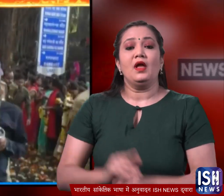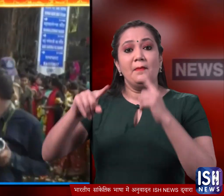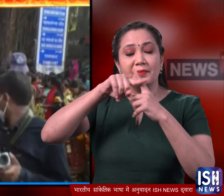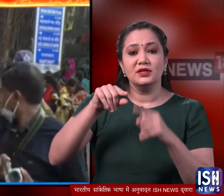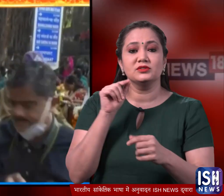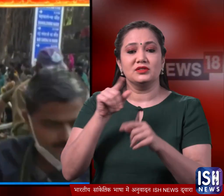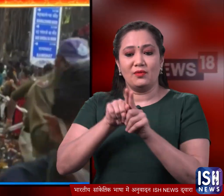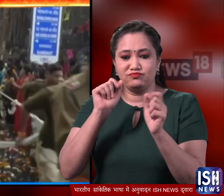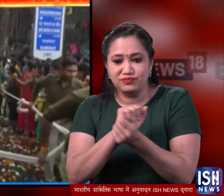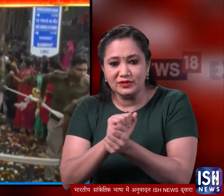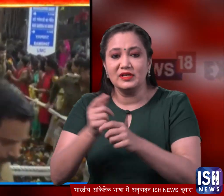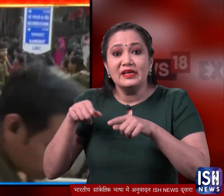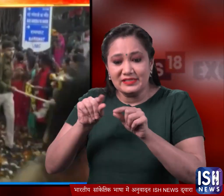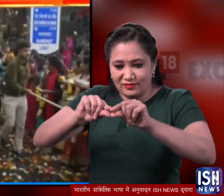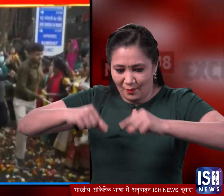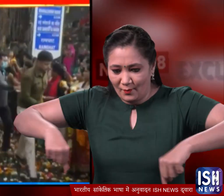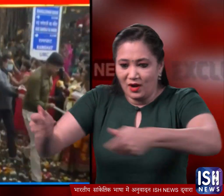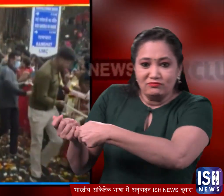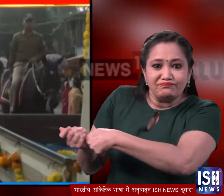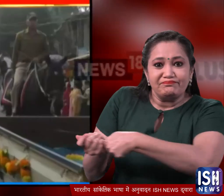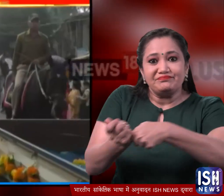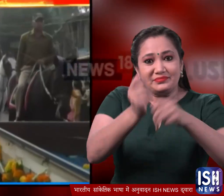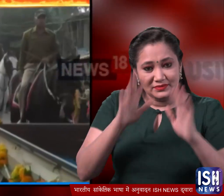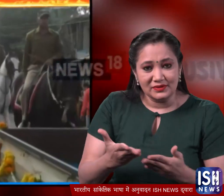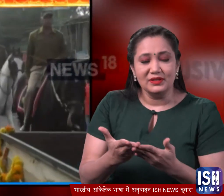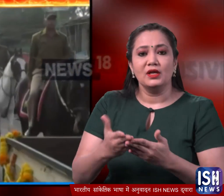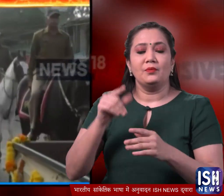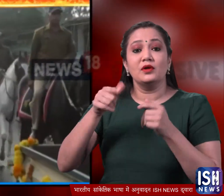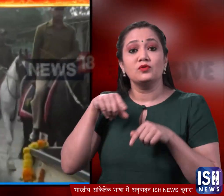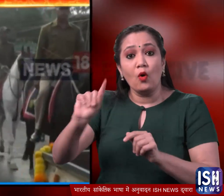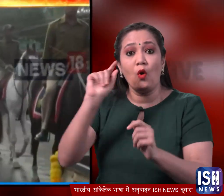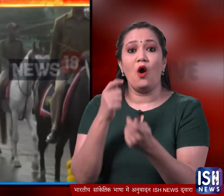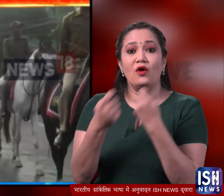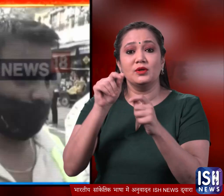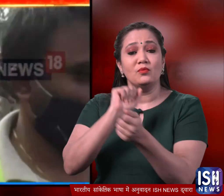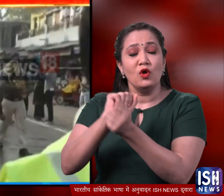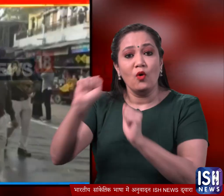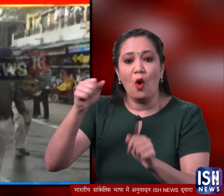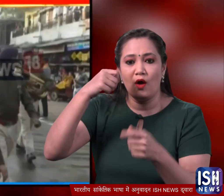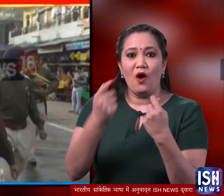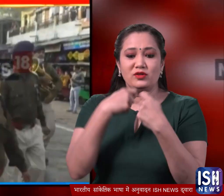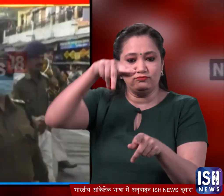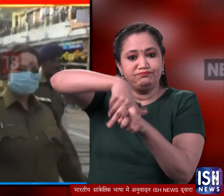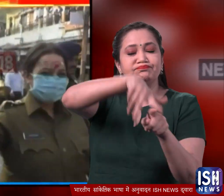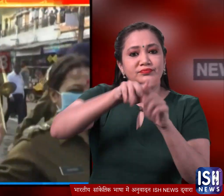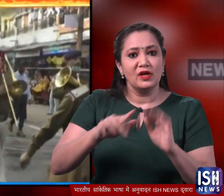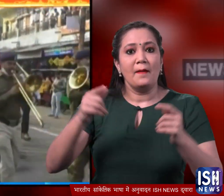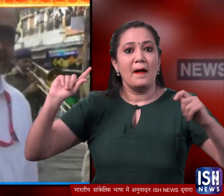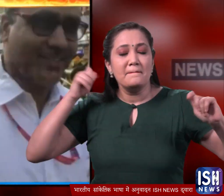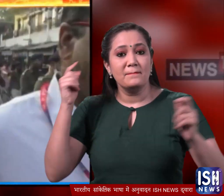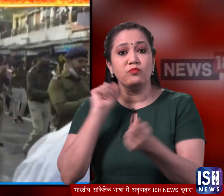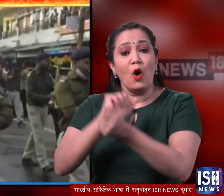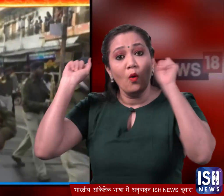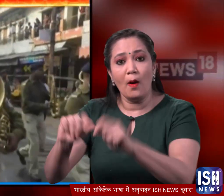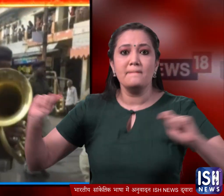यही नहीं, सुरक्षा में तैनात पुलिस सवारी की अगुवाई करती दिखी, जिसमें पुलिस का घुड़सवार दस्ता भी शामिल था। पुलिस बैंड की प्रस्तुति ने उसे और खास बना